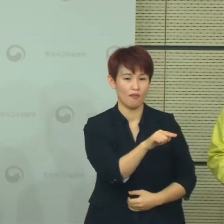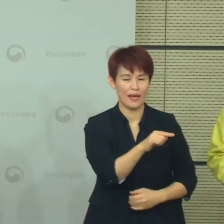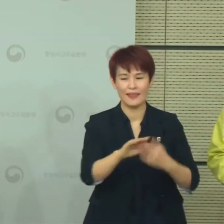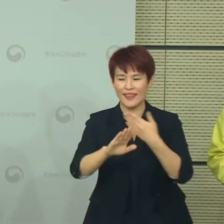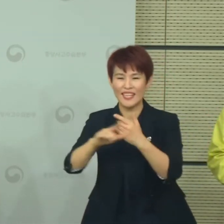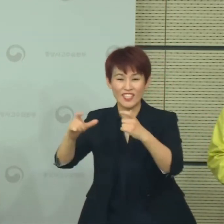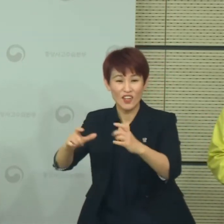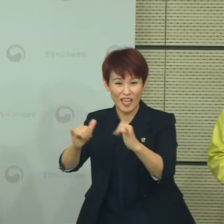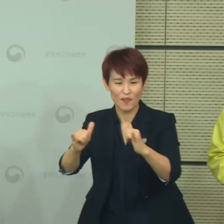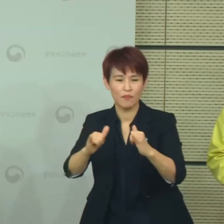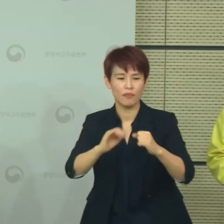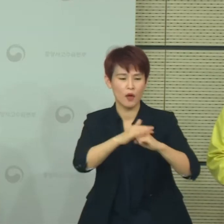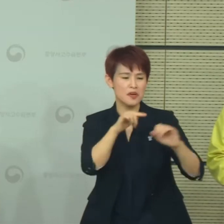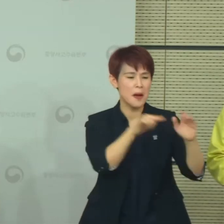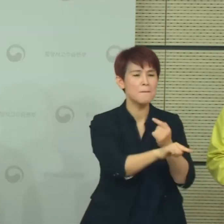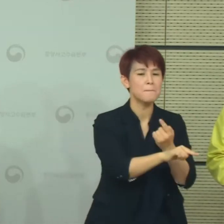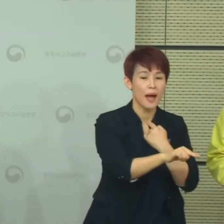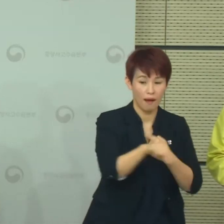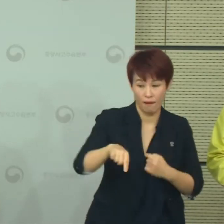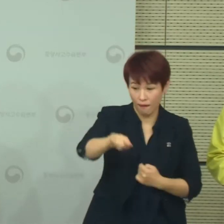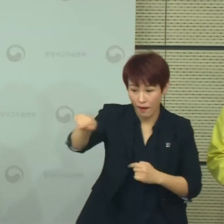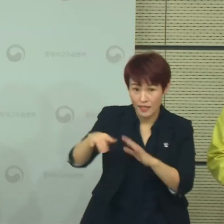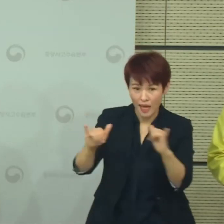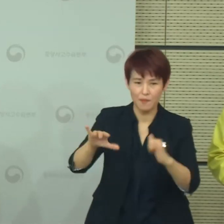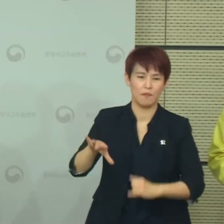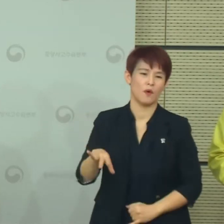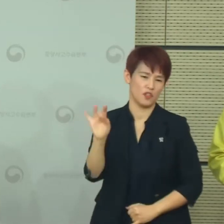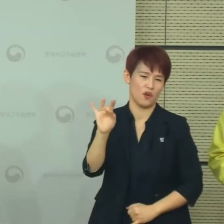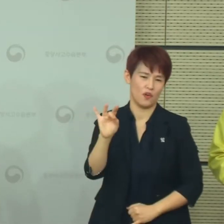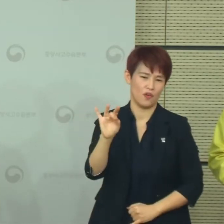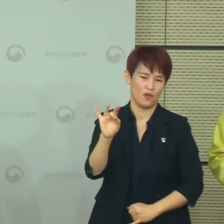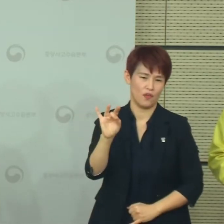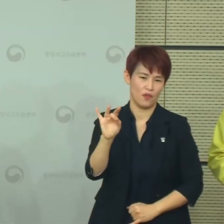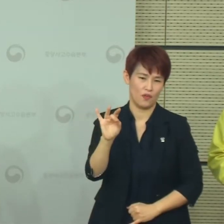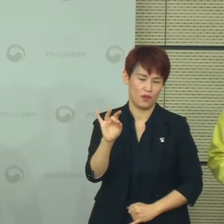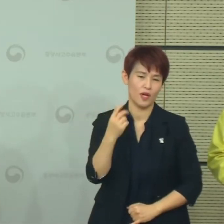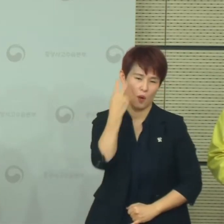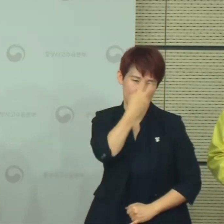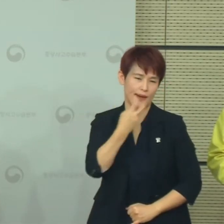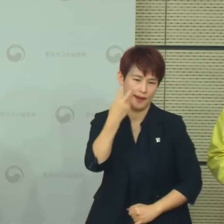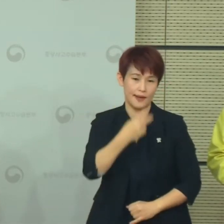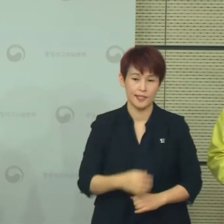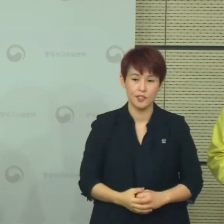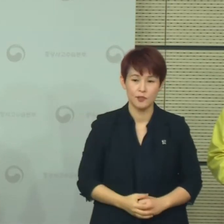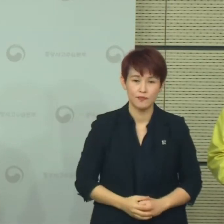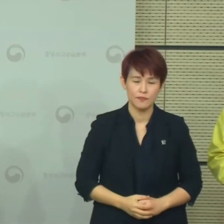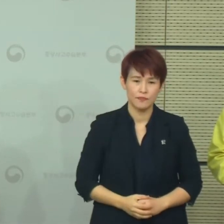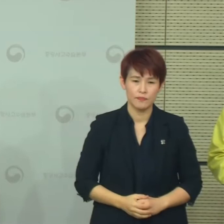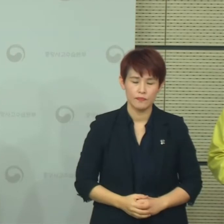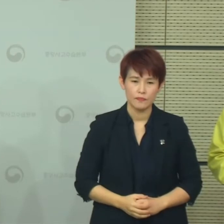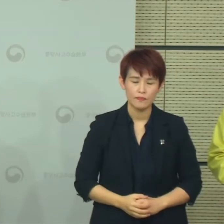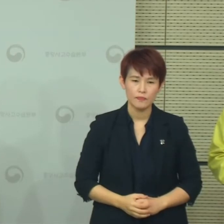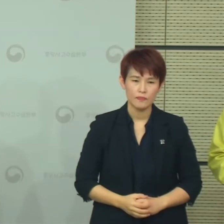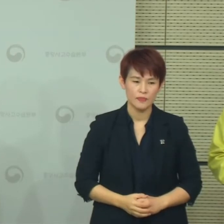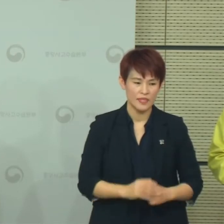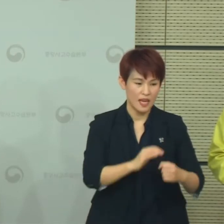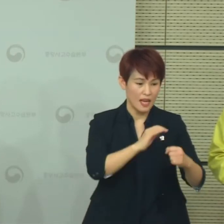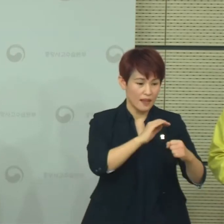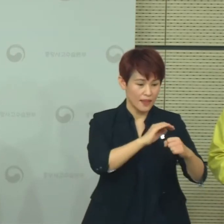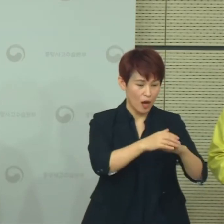지역에 계시겠죠. 그래서 이런 분들에 대해서는 우선적으로 저희가 검사를 할 겁니다. 그리고